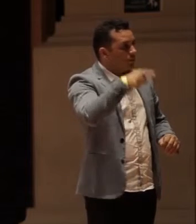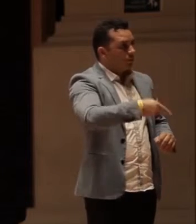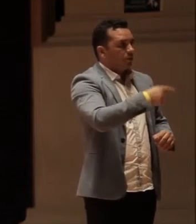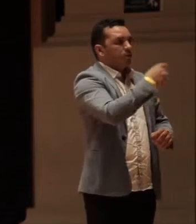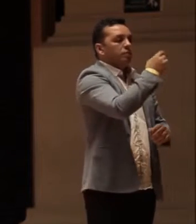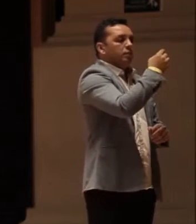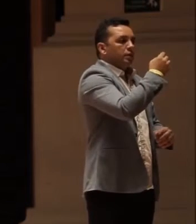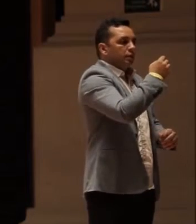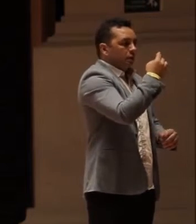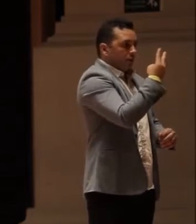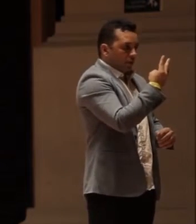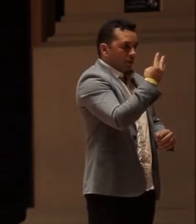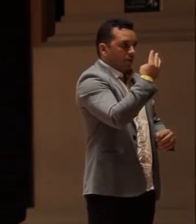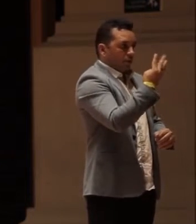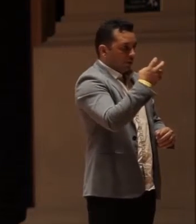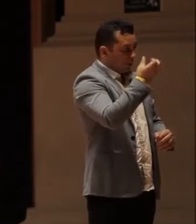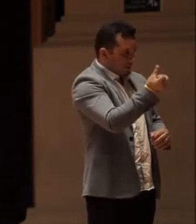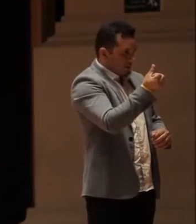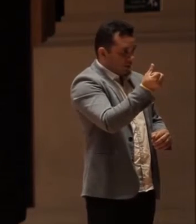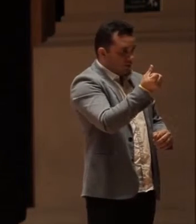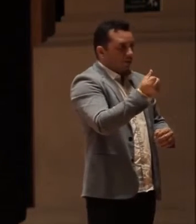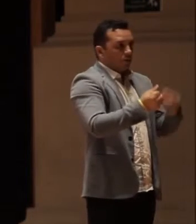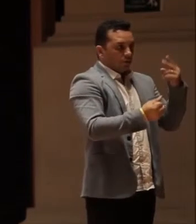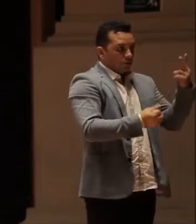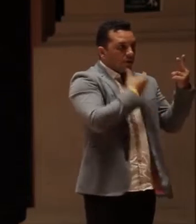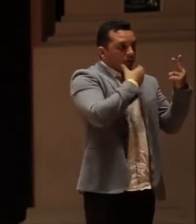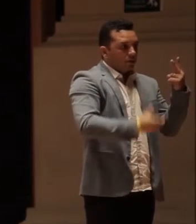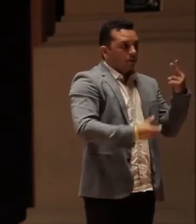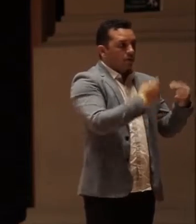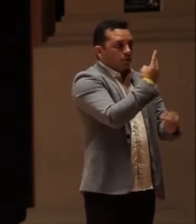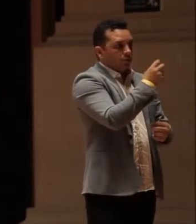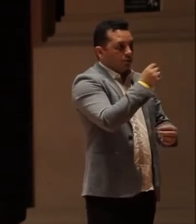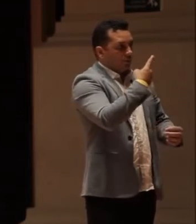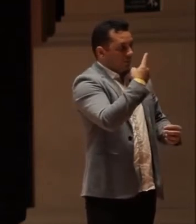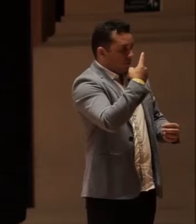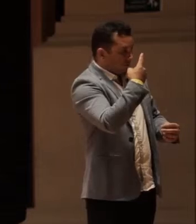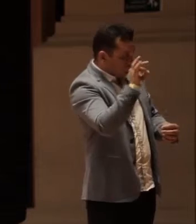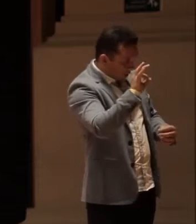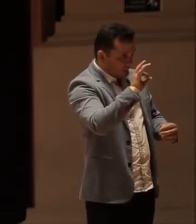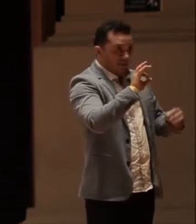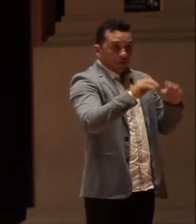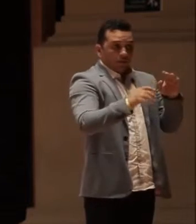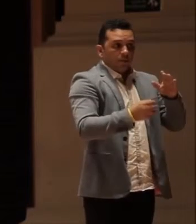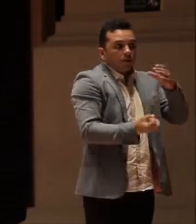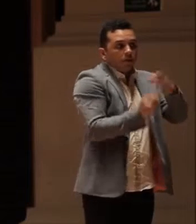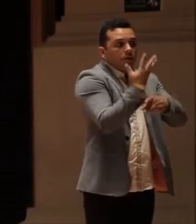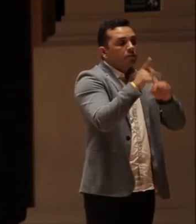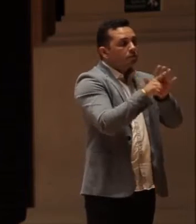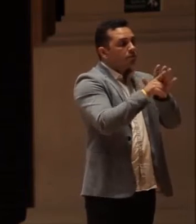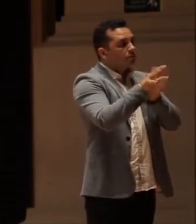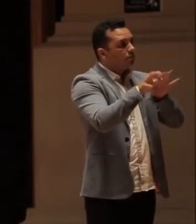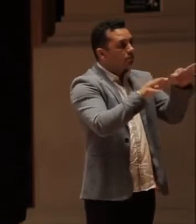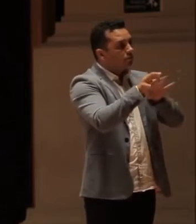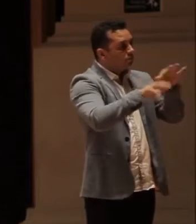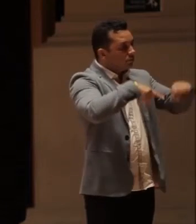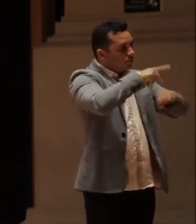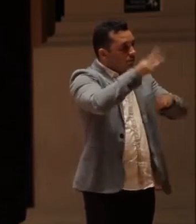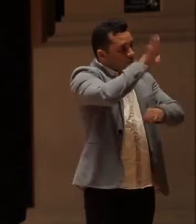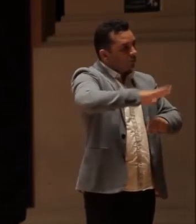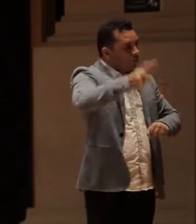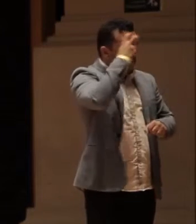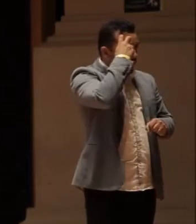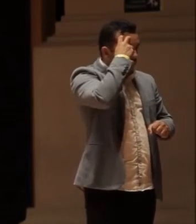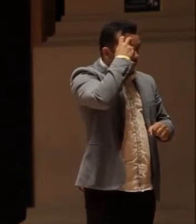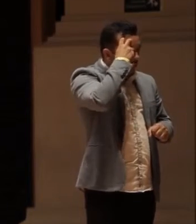12.343, de 2 de dezembro de 2010, que institui o Plano Nacional de Cultura. A finalidade do